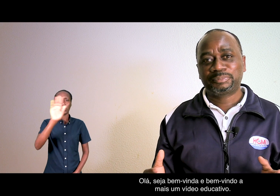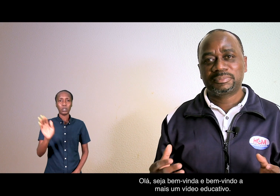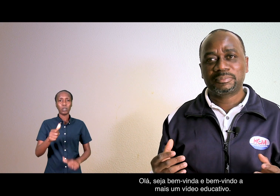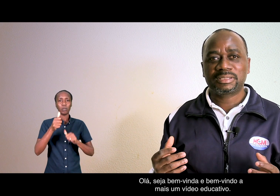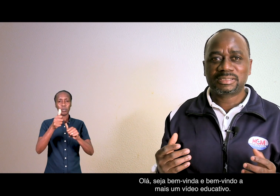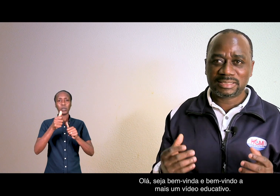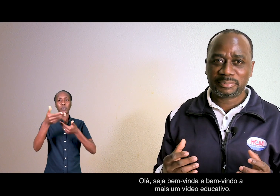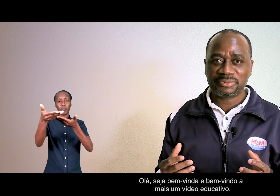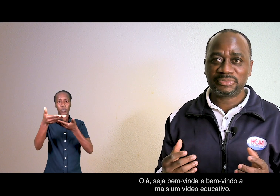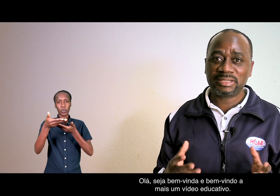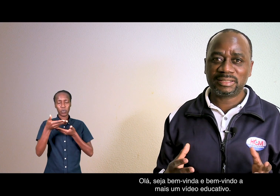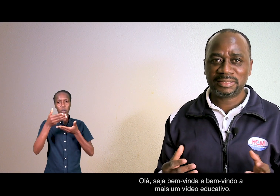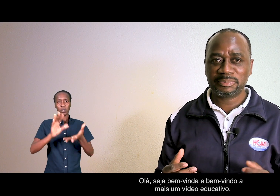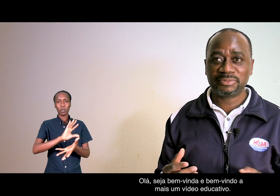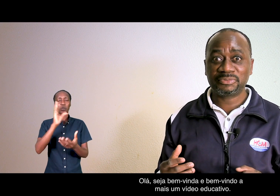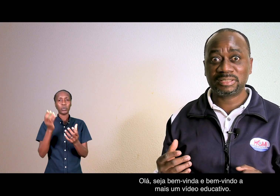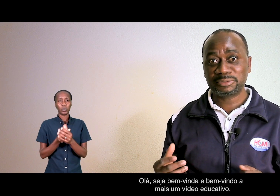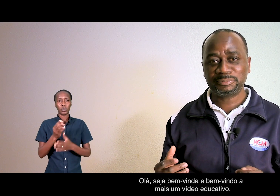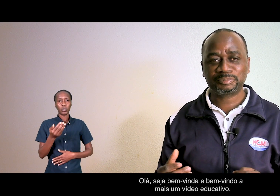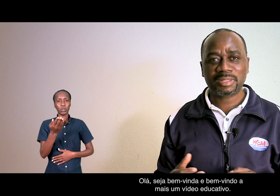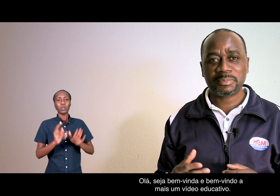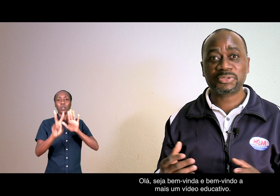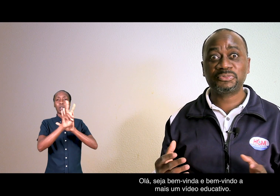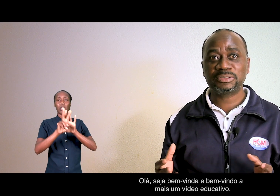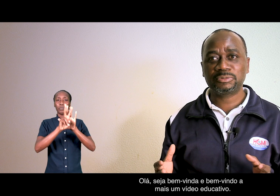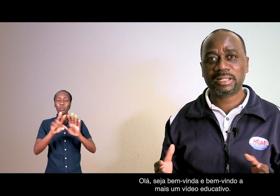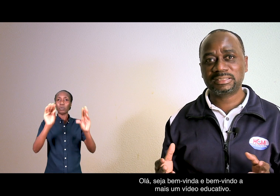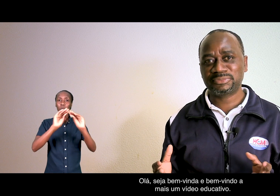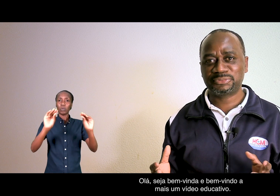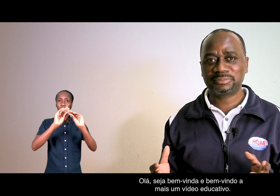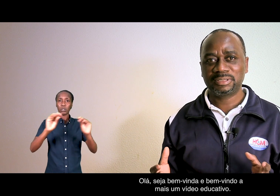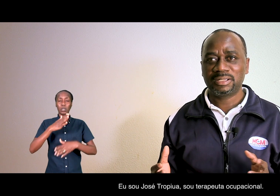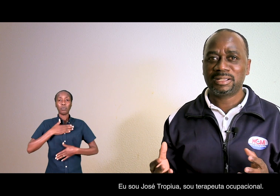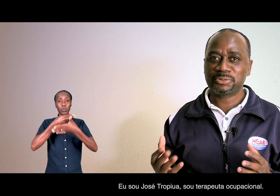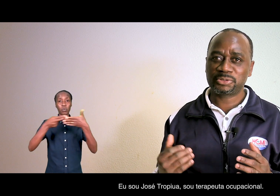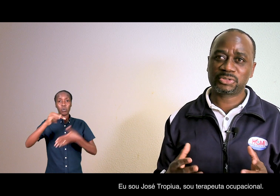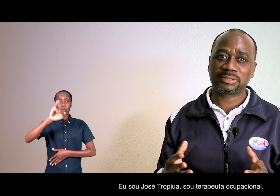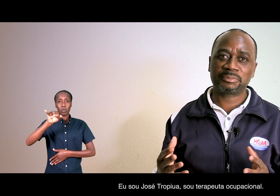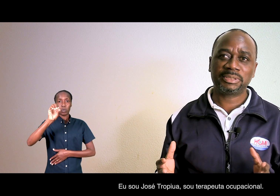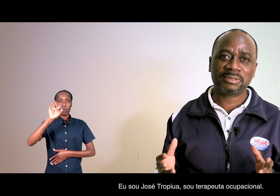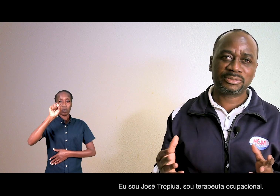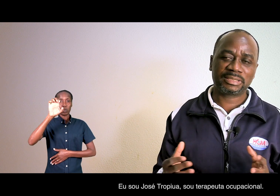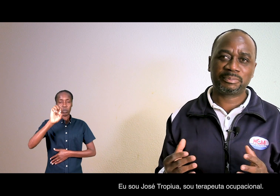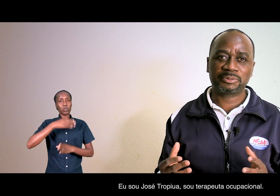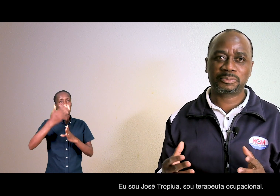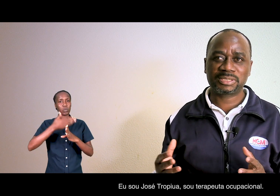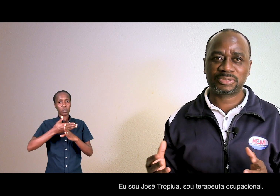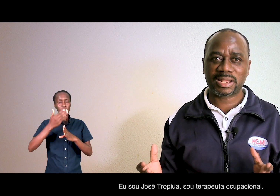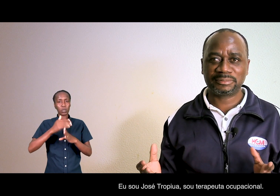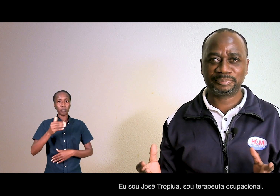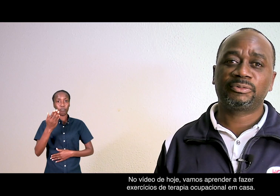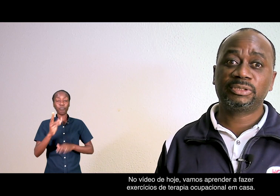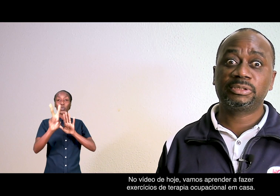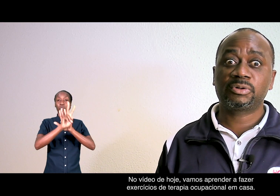Olá, seja bem-vindo e bem-vindo a mais um vídeo educativo. Eu sou José Tropila, sou terapeuta